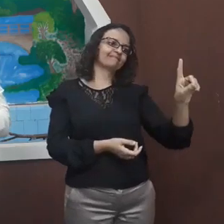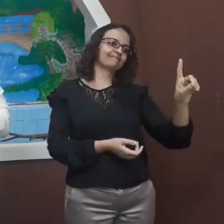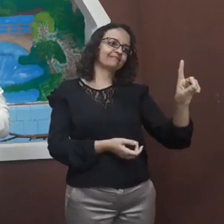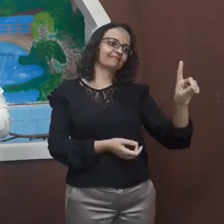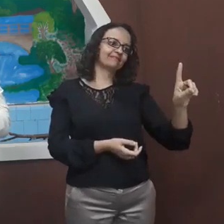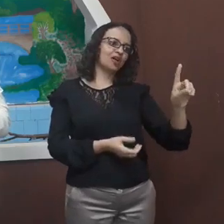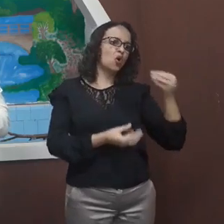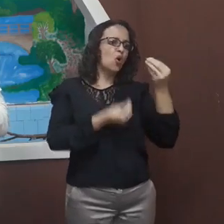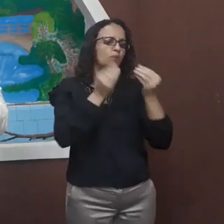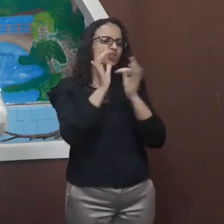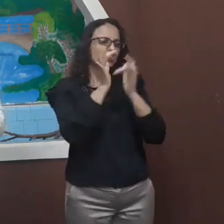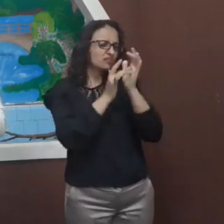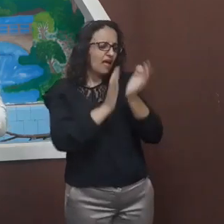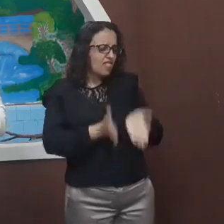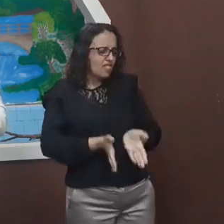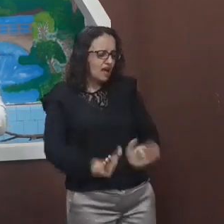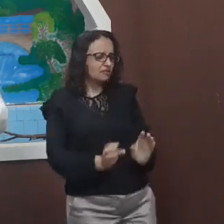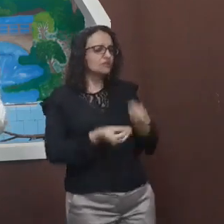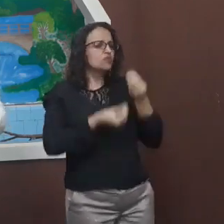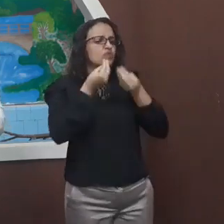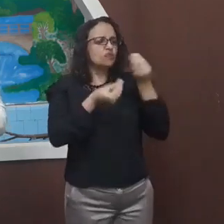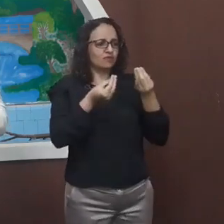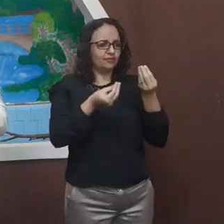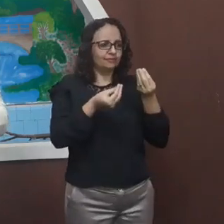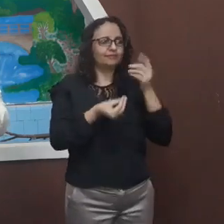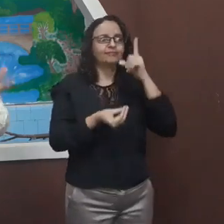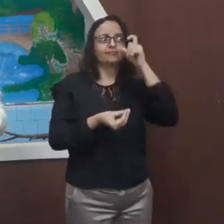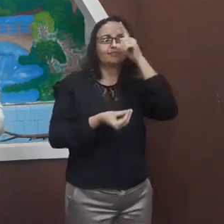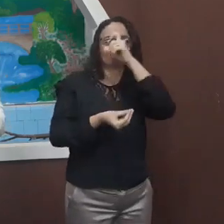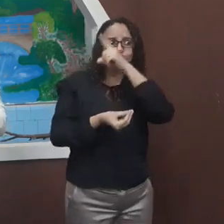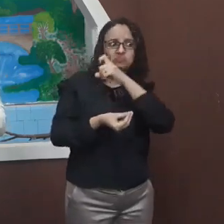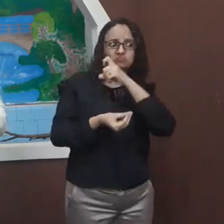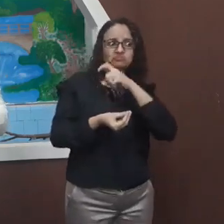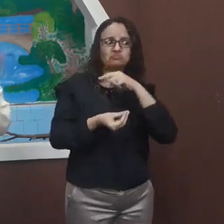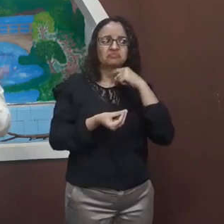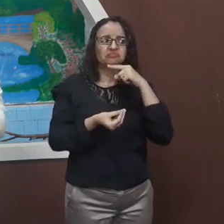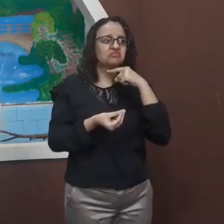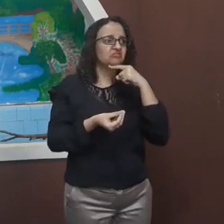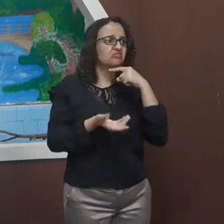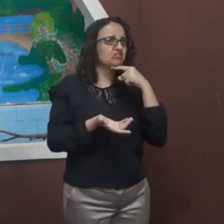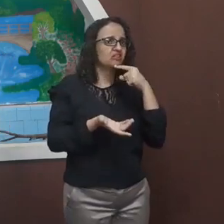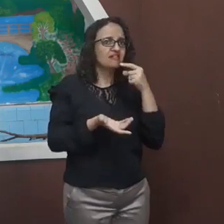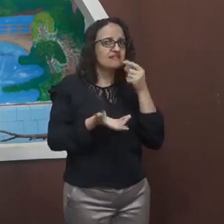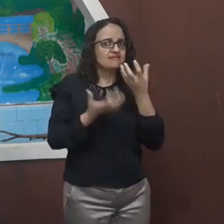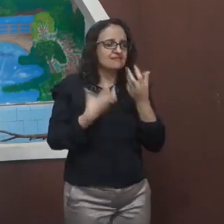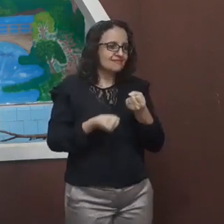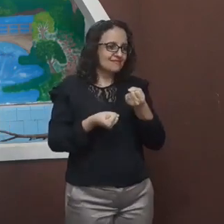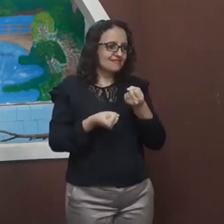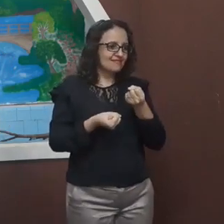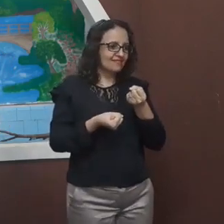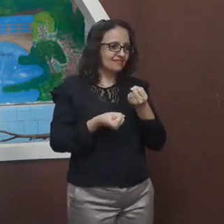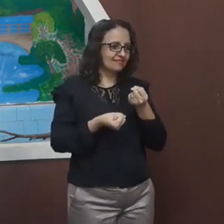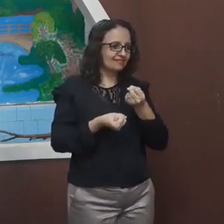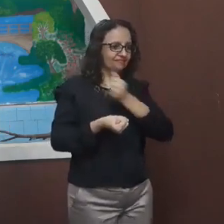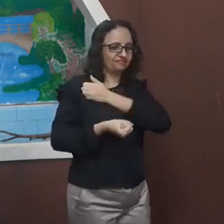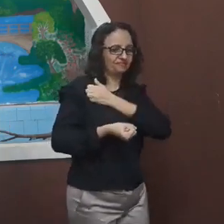nasceu? Nasceu passando por dificuldades, sendo rejeitado, tendo que ir